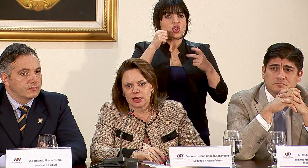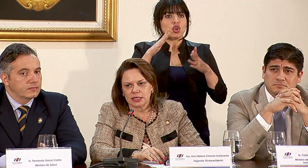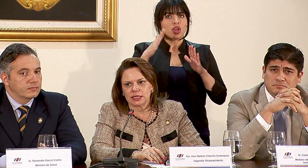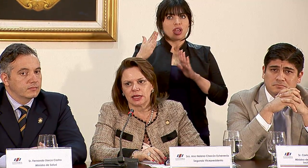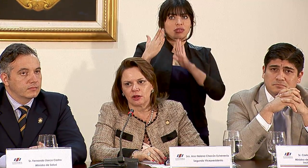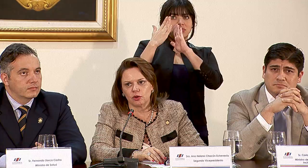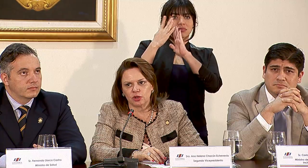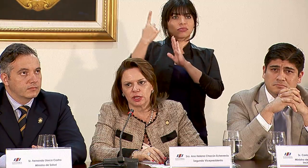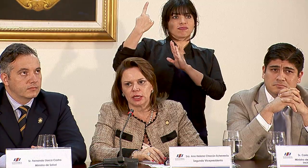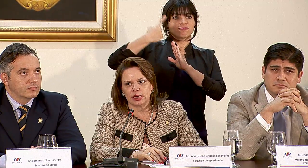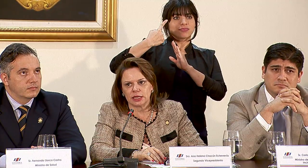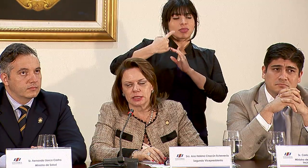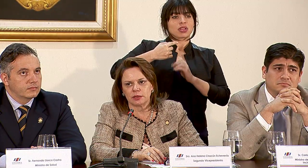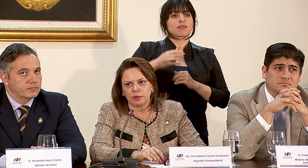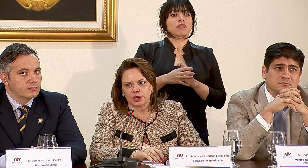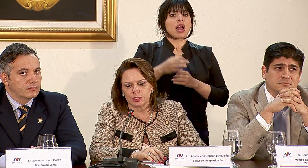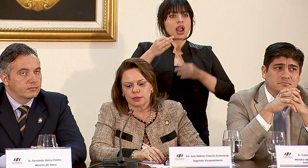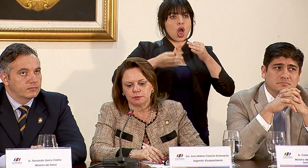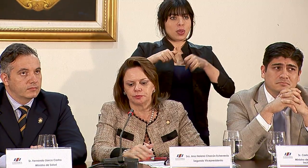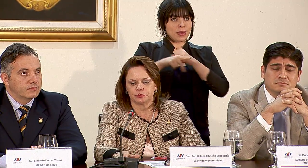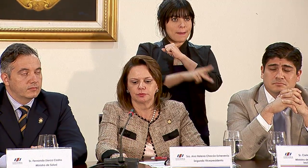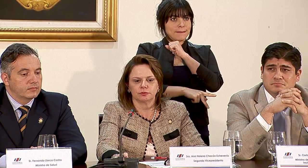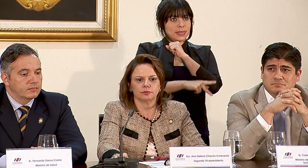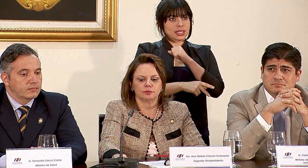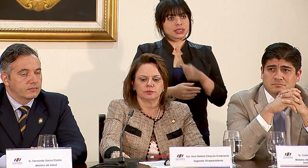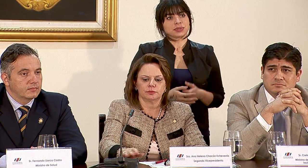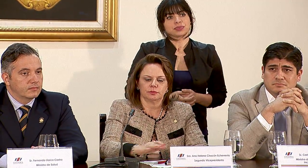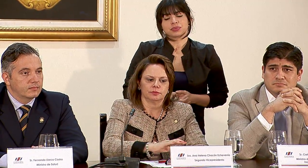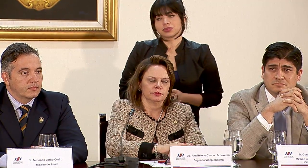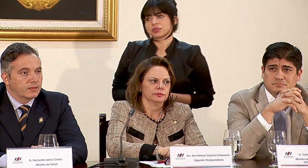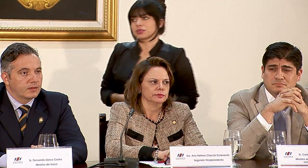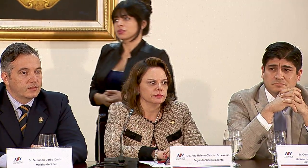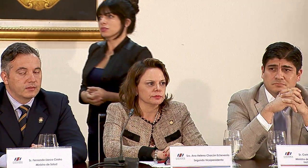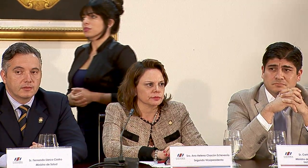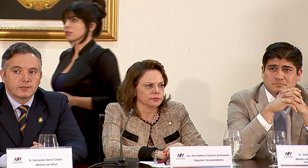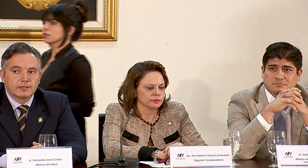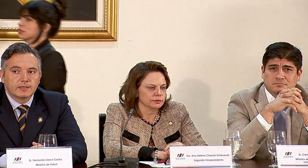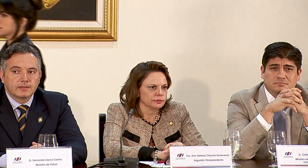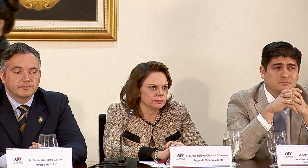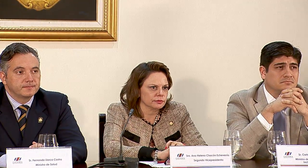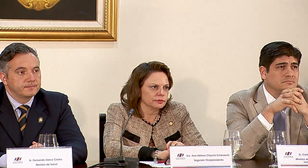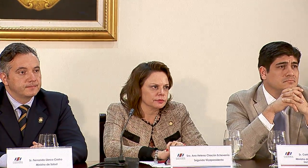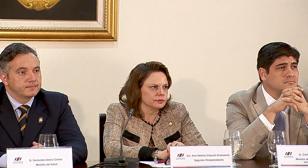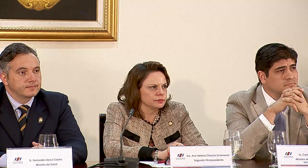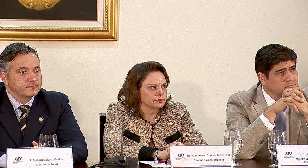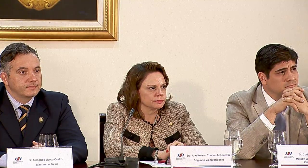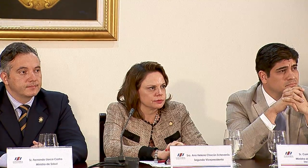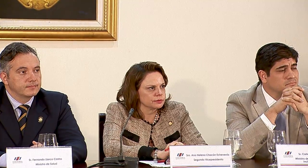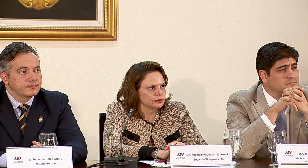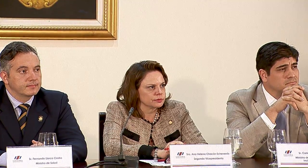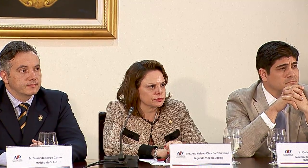sentencias de la corte en este país Andrés Martínez para finalizar